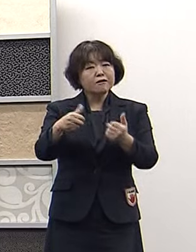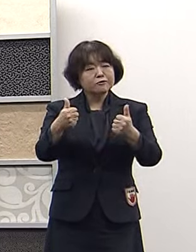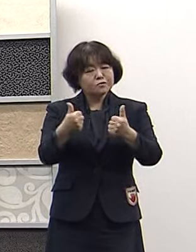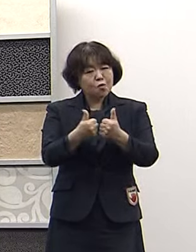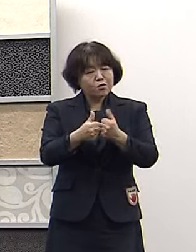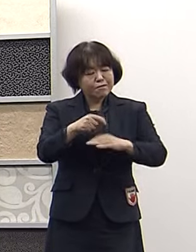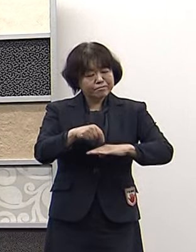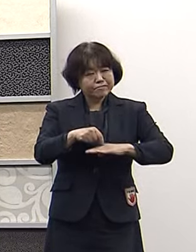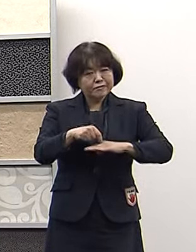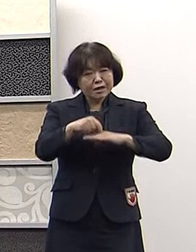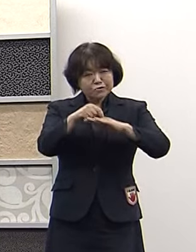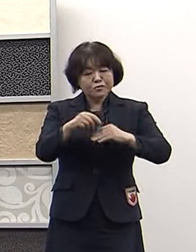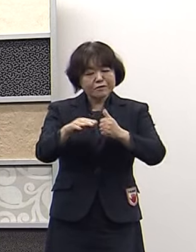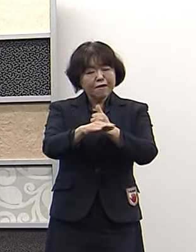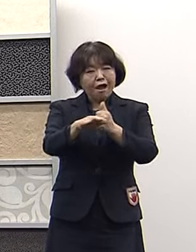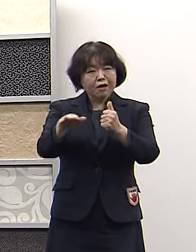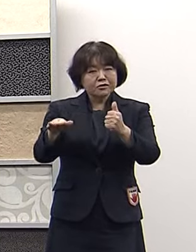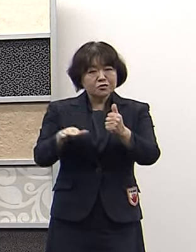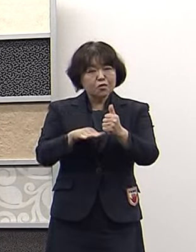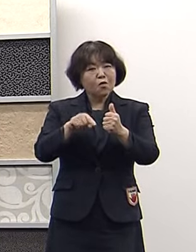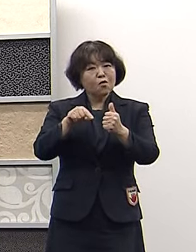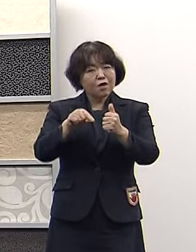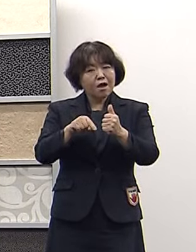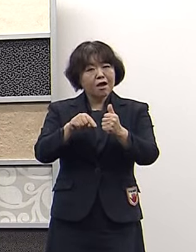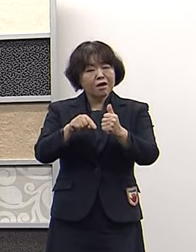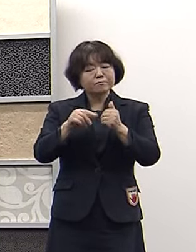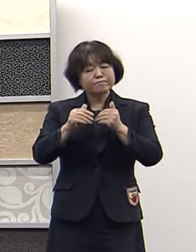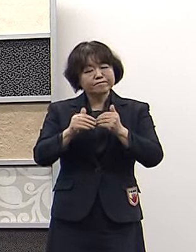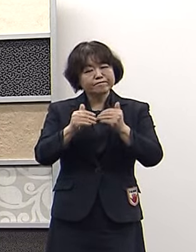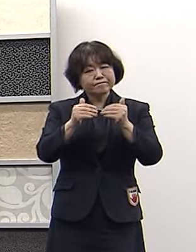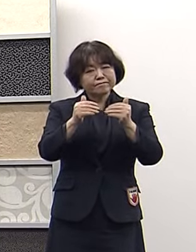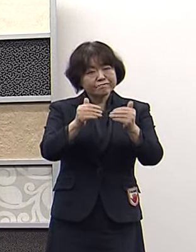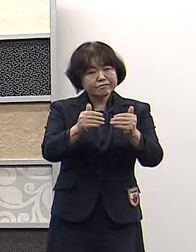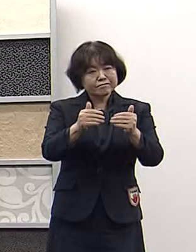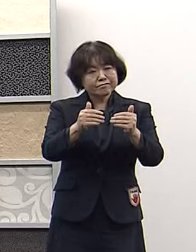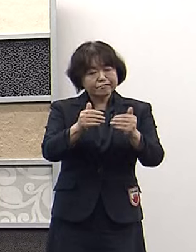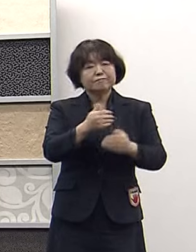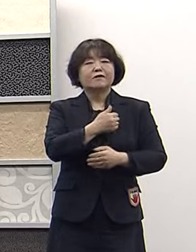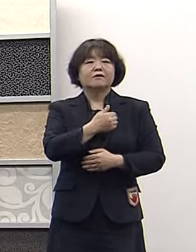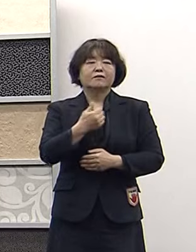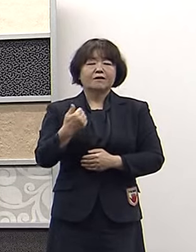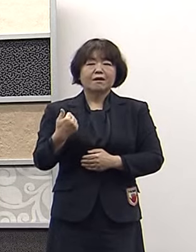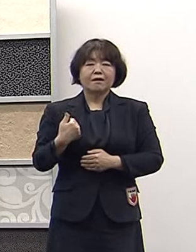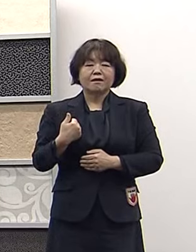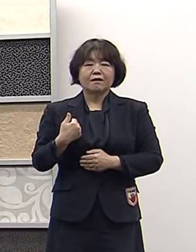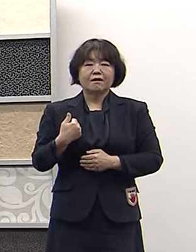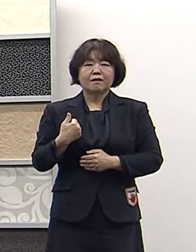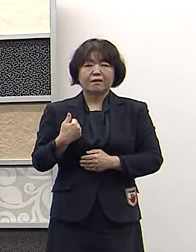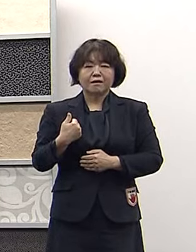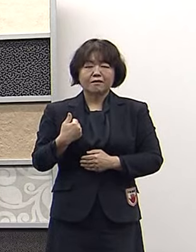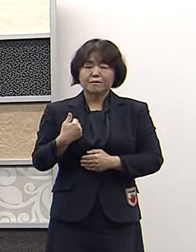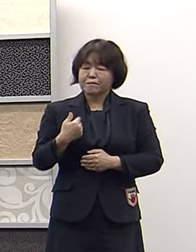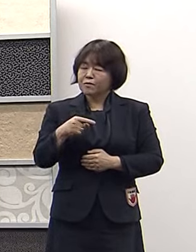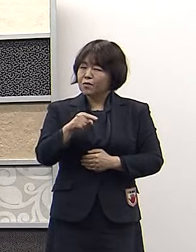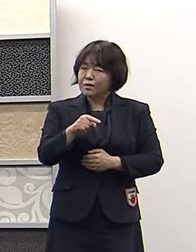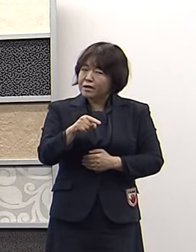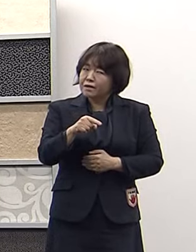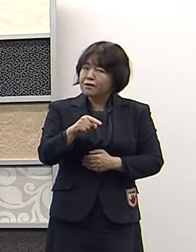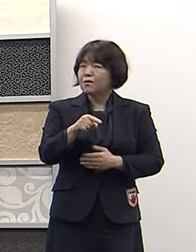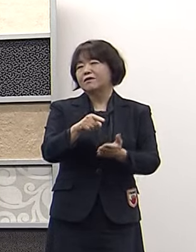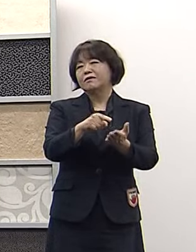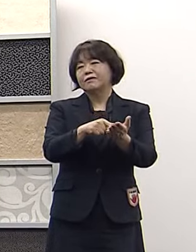制、環境づくりが、一定程度は進展をしておりますが、まだまだですね、